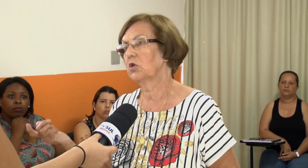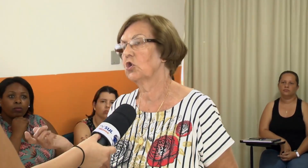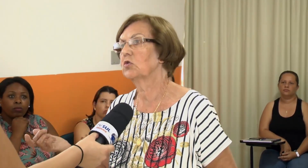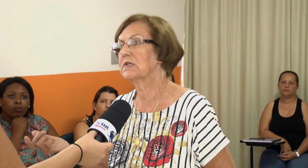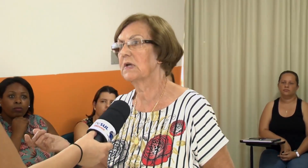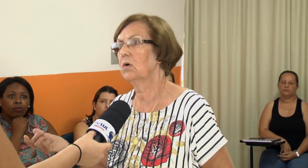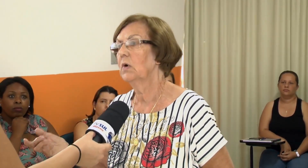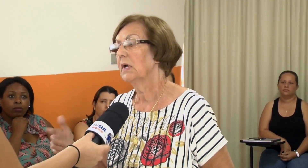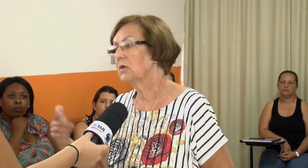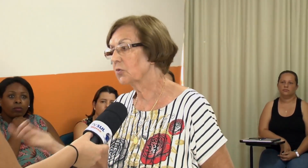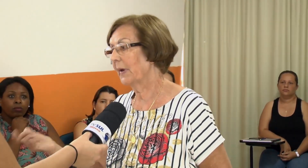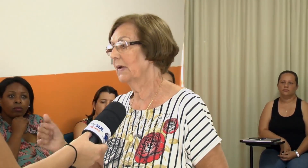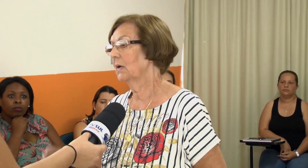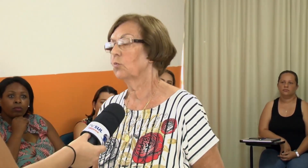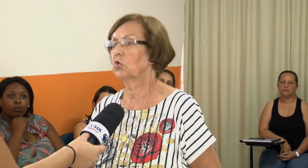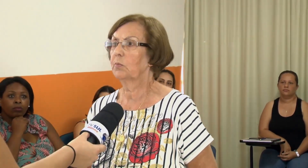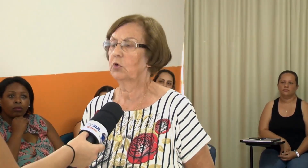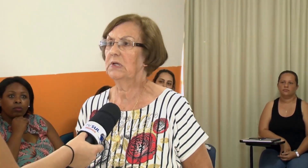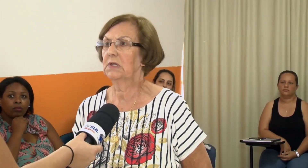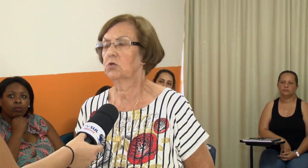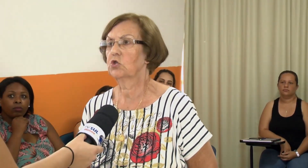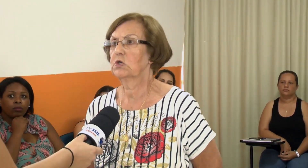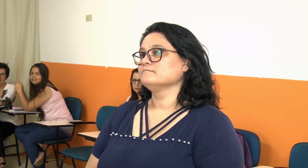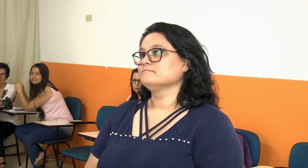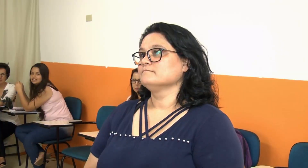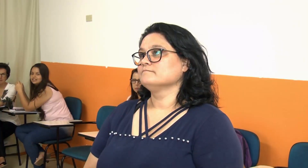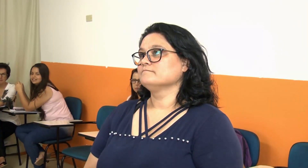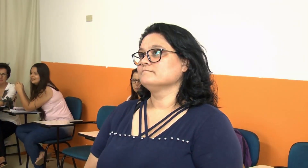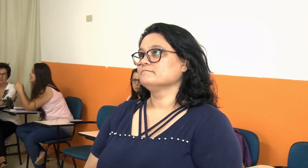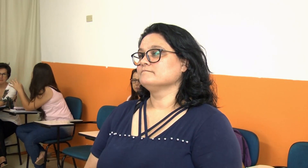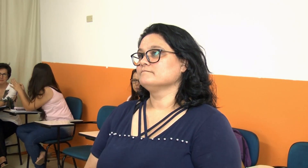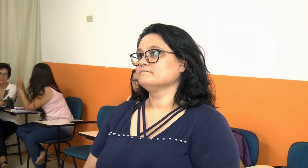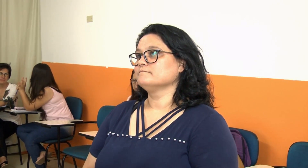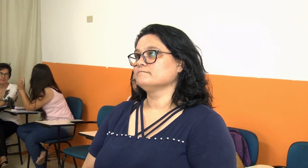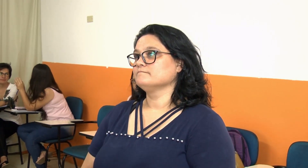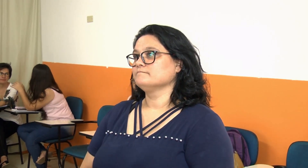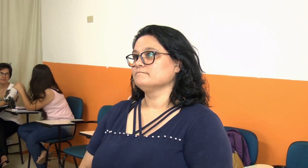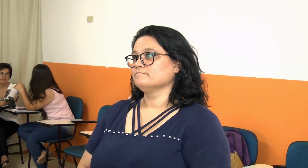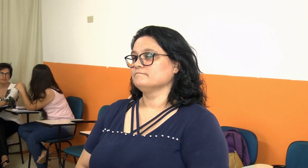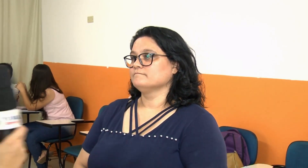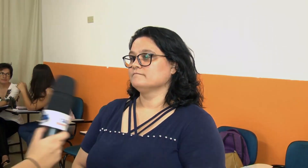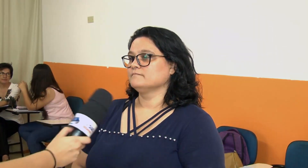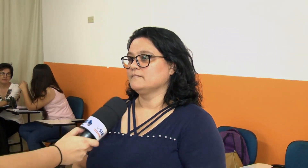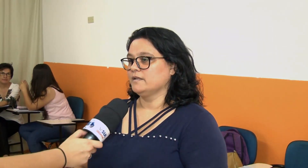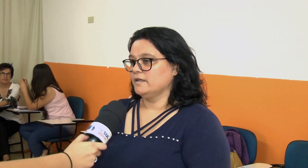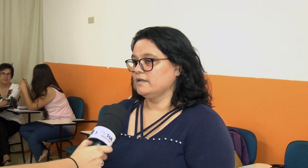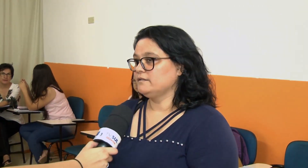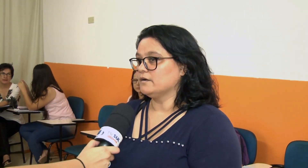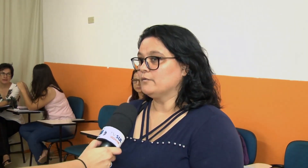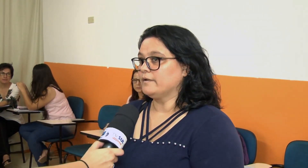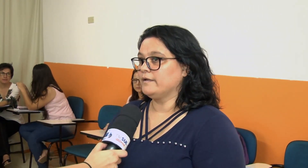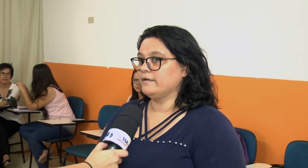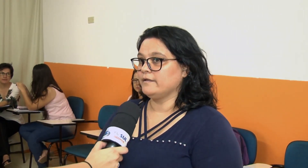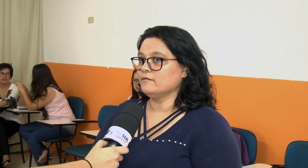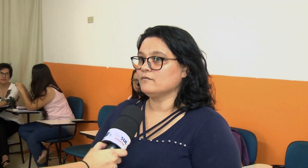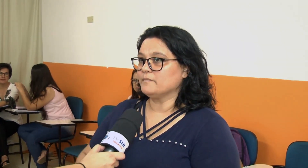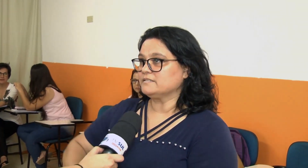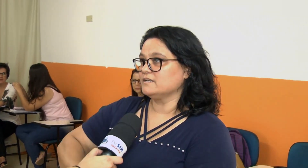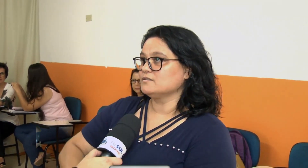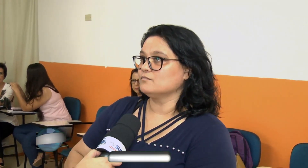de audição, isso para ele é muito importante. A Selene é professora e procurou o curso por causa da Cristiane. Eu comecei esse